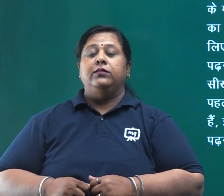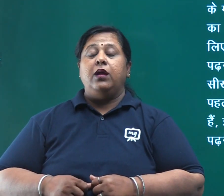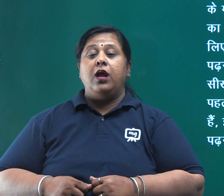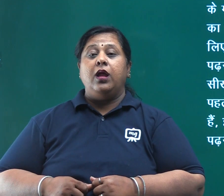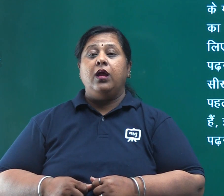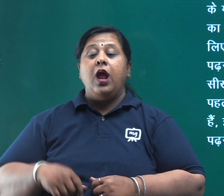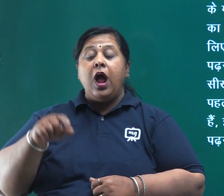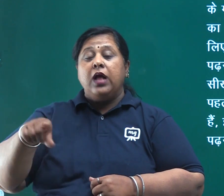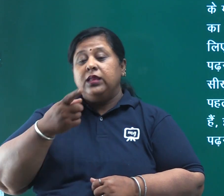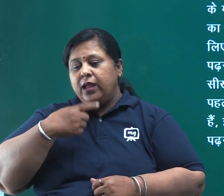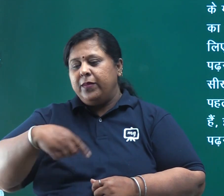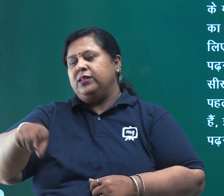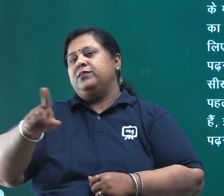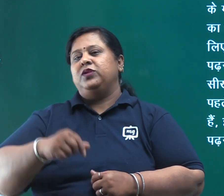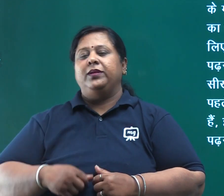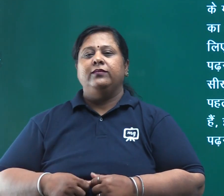आदि के माध्यम से भी